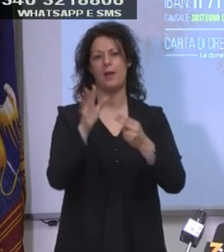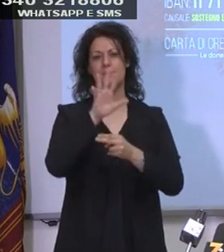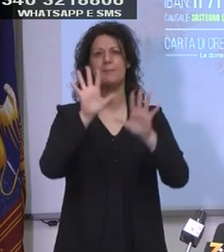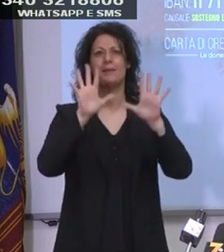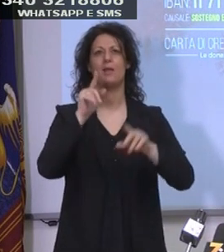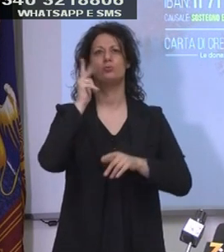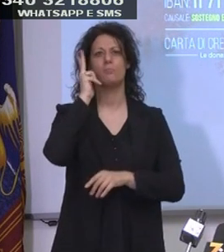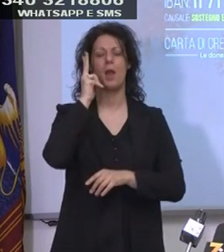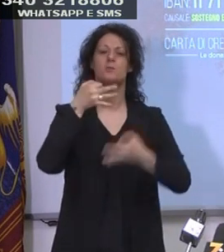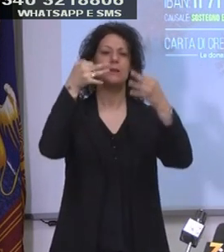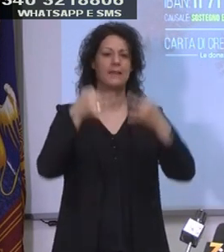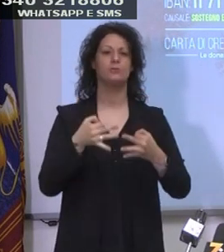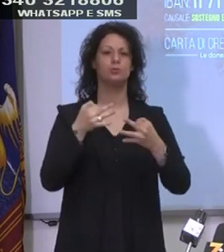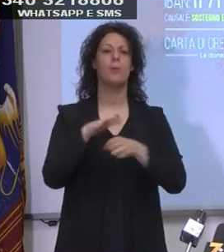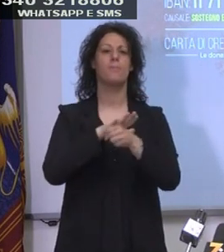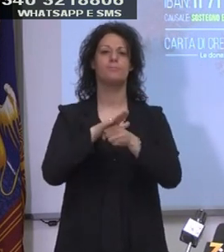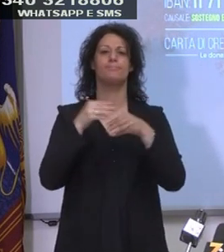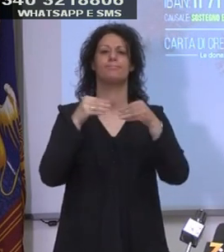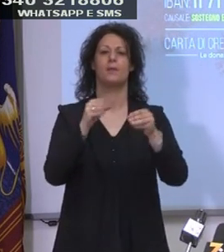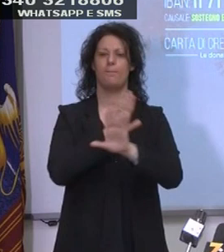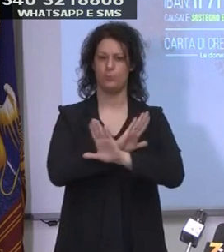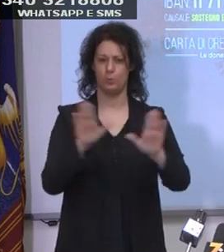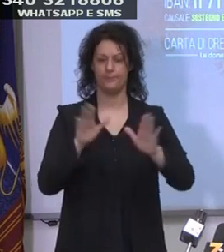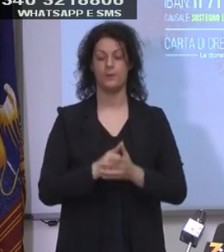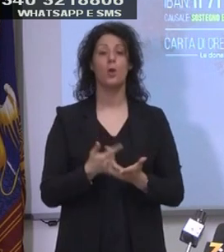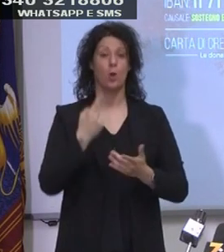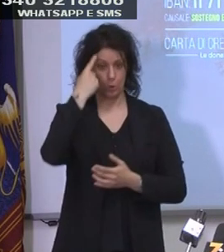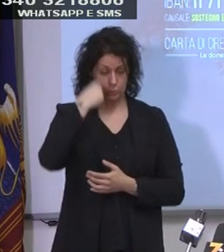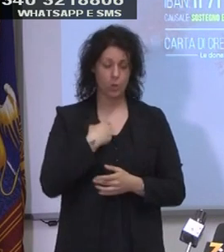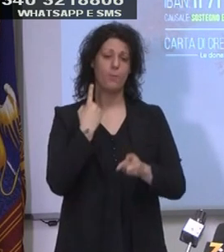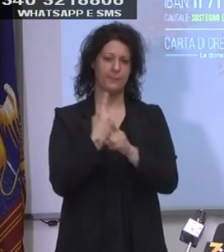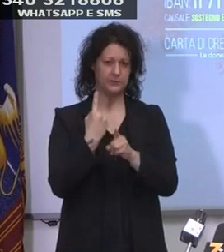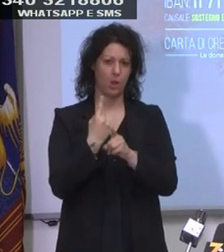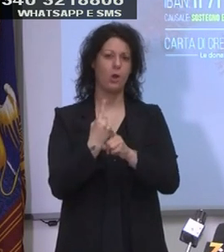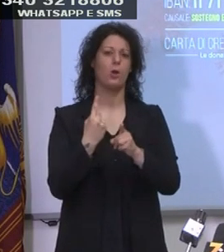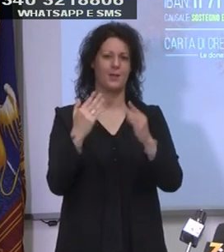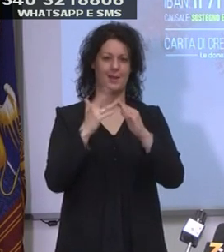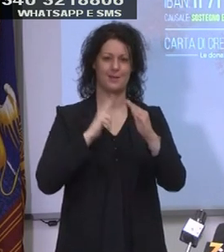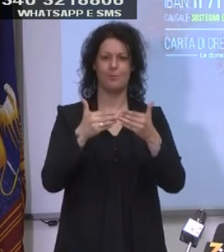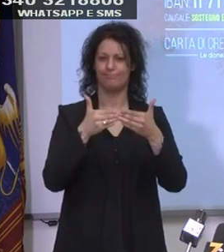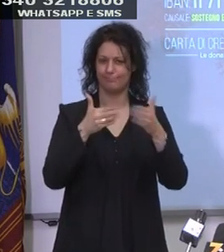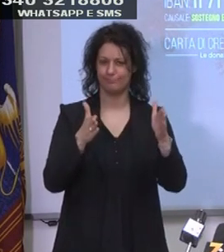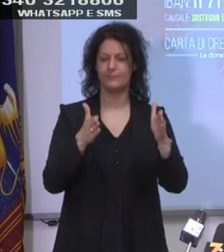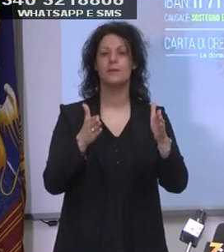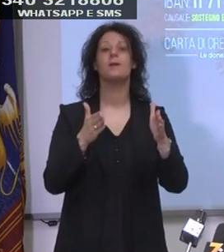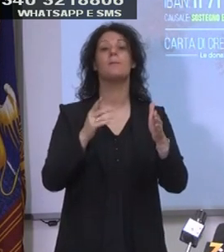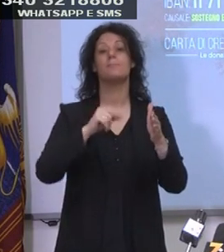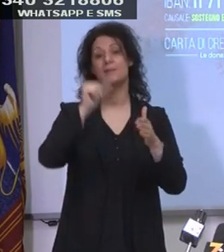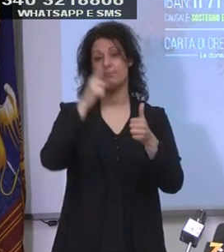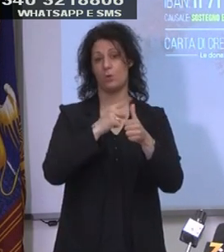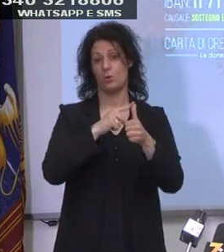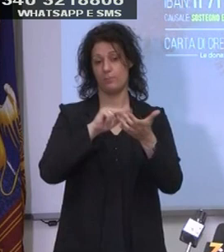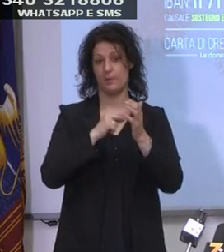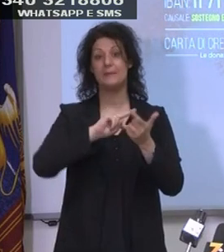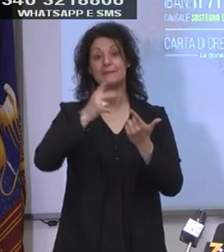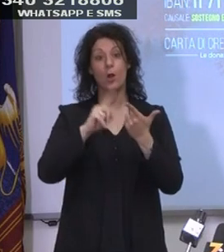marzo, se non ricordo male. Ovvio, bisogna riaprire, e l'altra emergenza è quella delle nuove